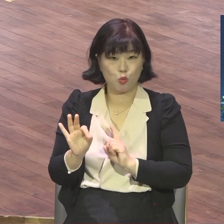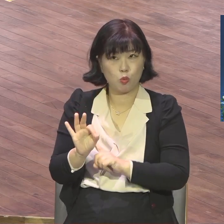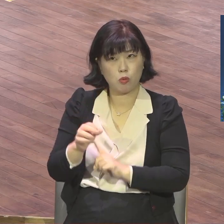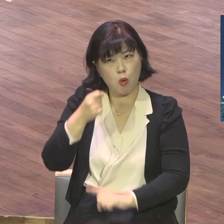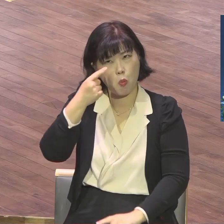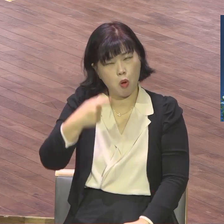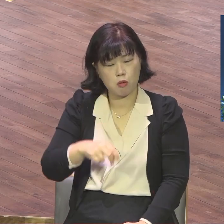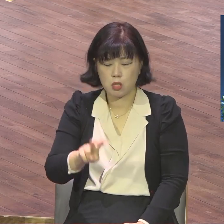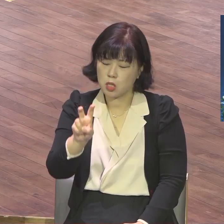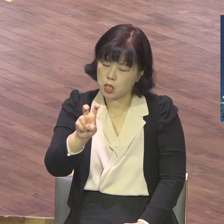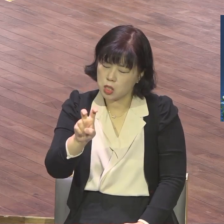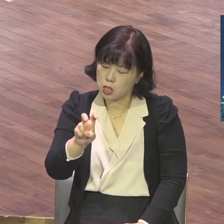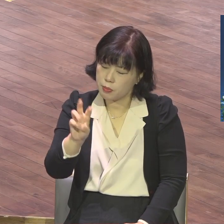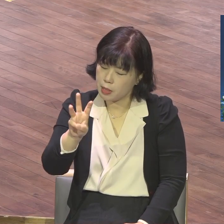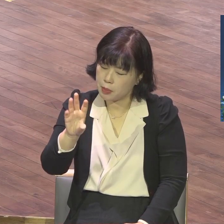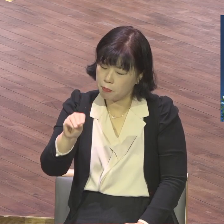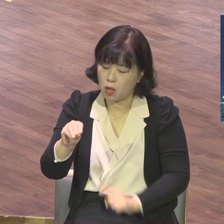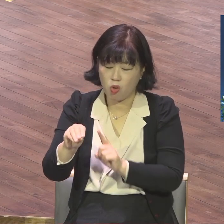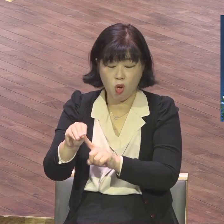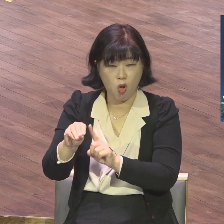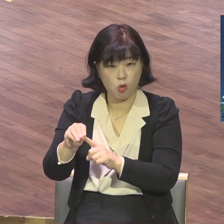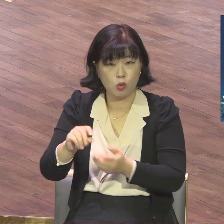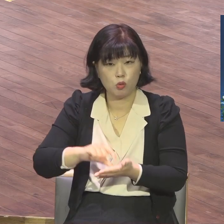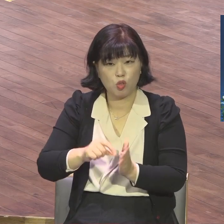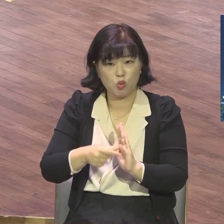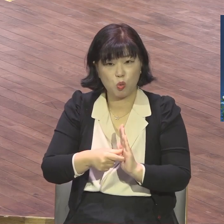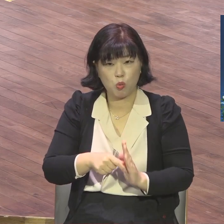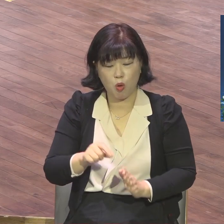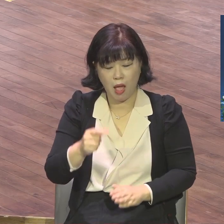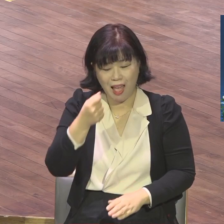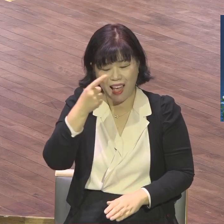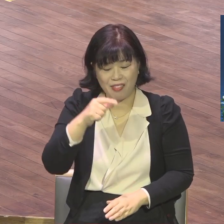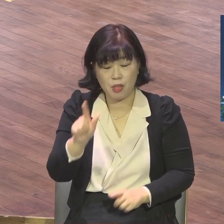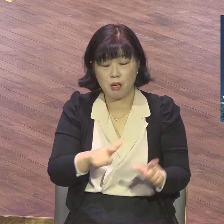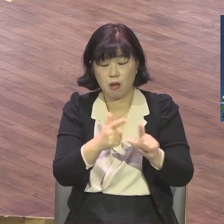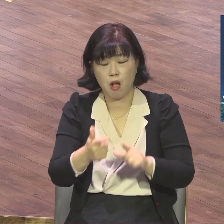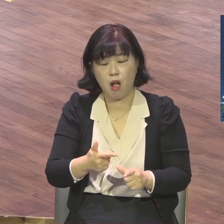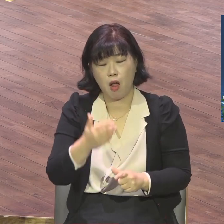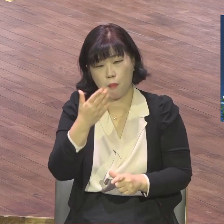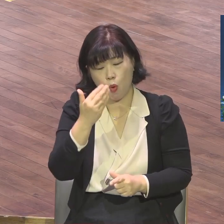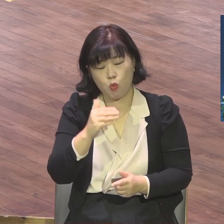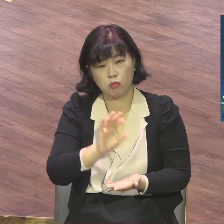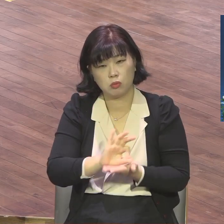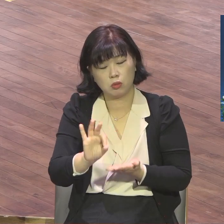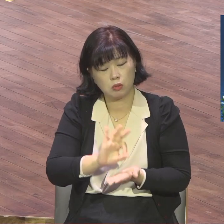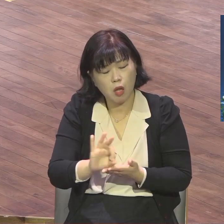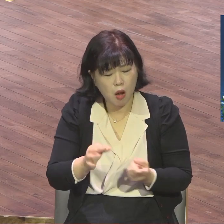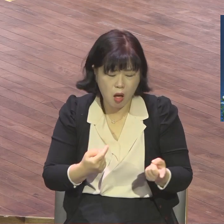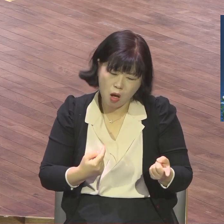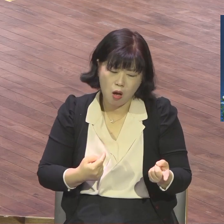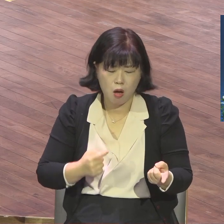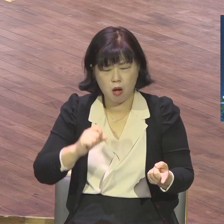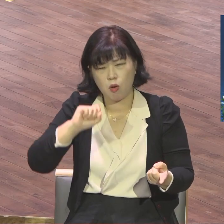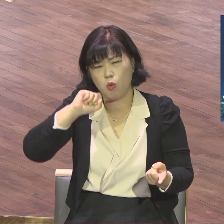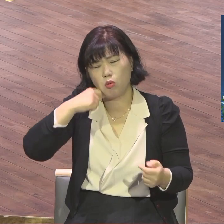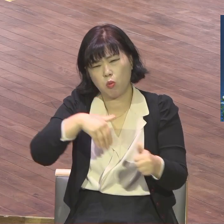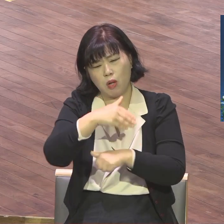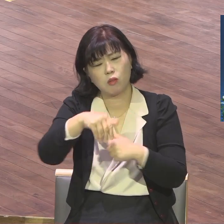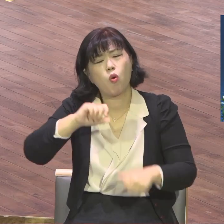달 풍성히 사니까. 뭐 공무원도 월급이 한 달 한 50만원밖에 안 되니까. 뭐 굉장히 열악한 게 많이